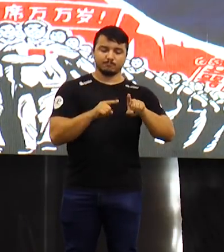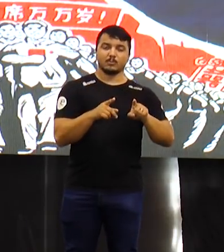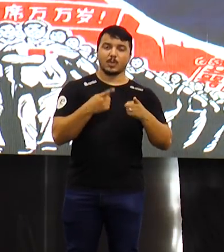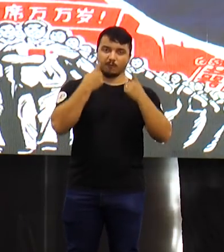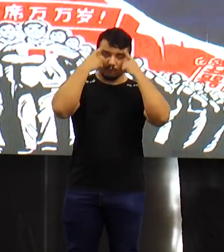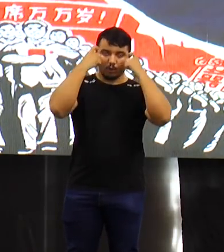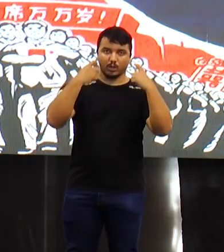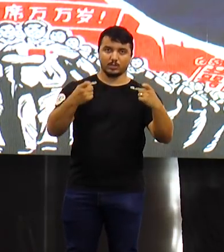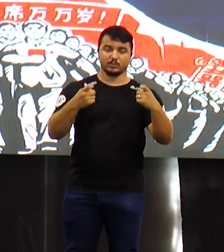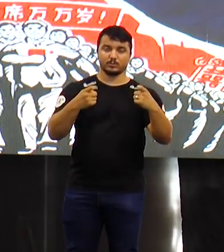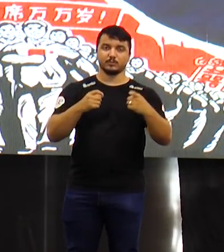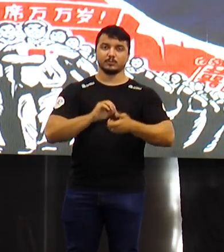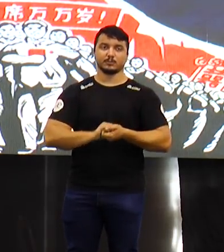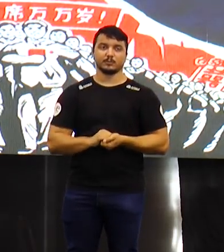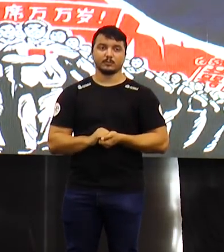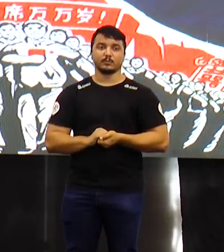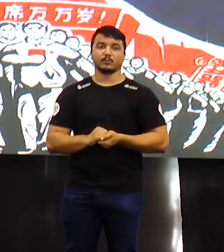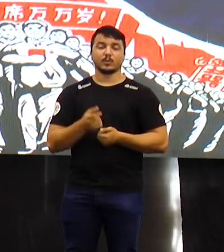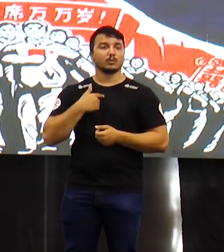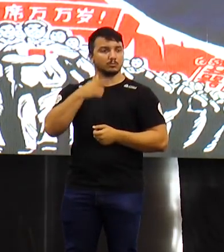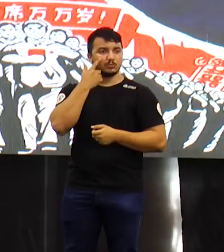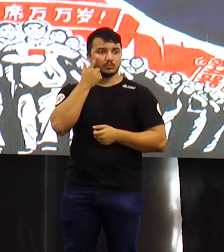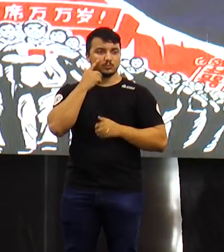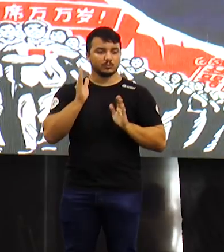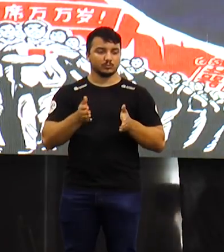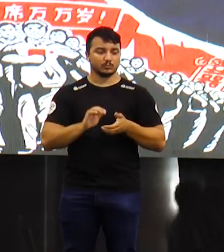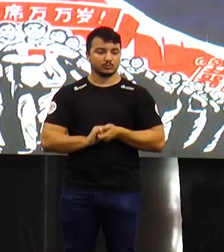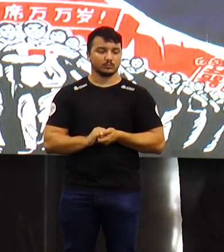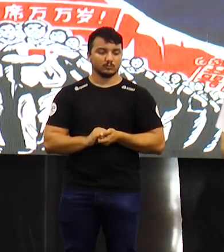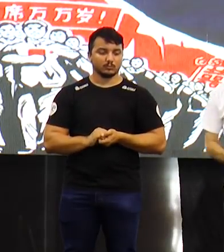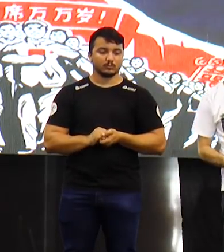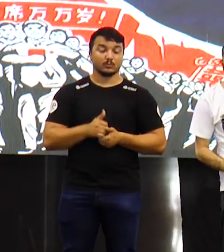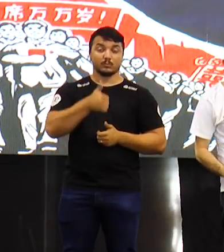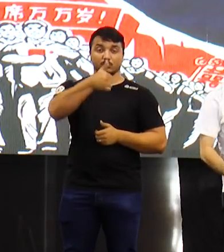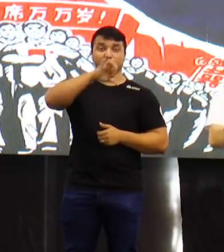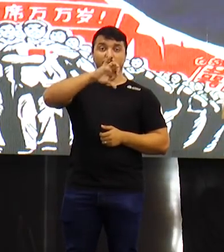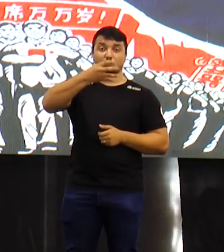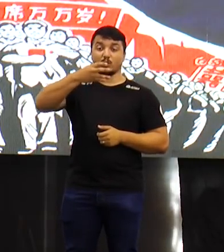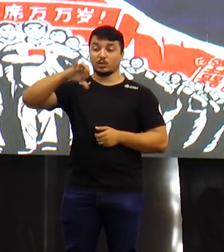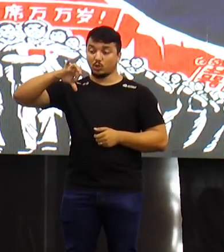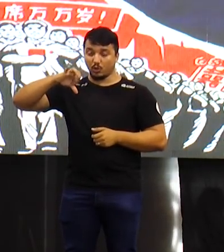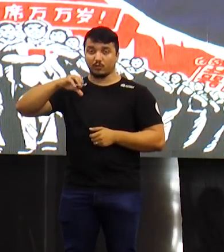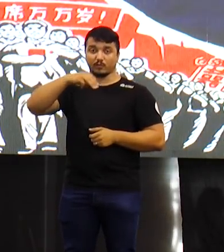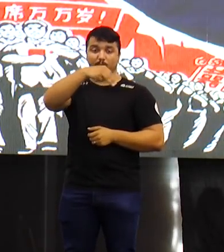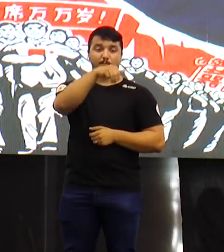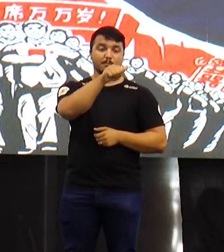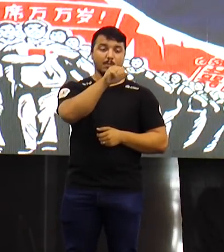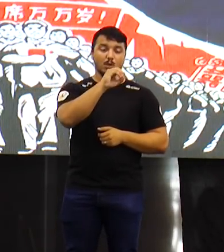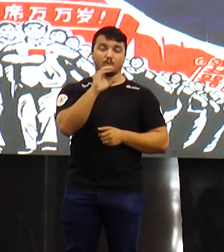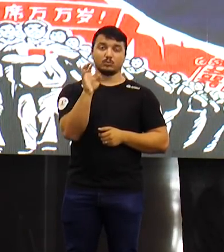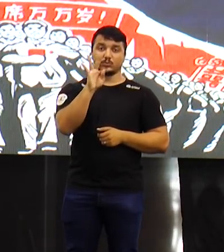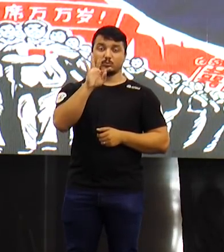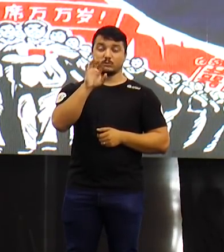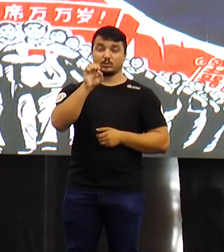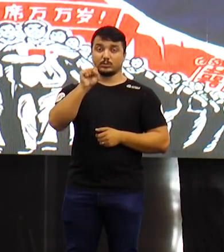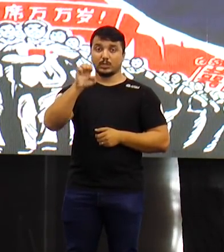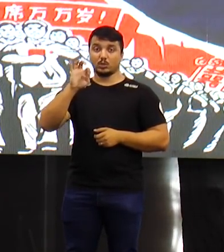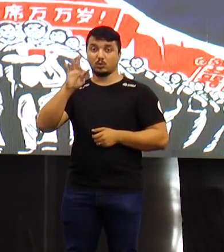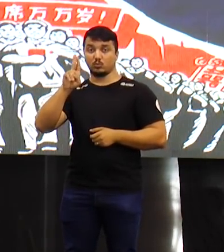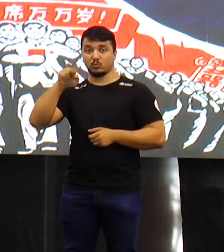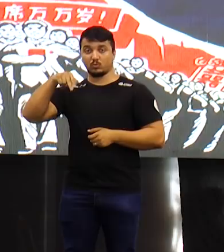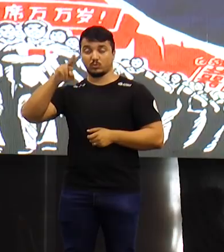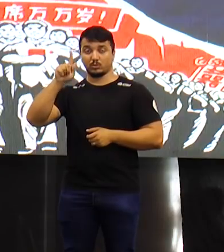violência. Isso todo mundo assistiu. Em 1949, Mao Tse Tung, esse cidadão da